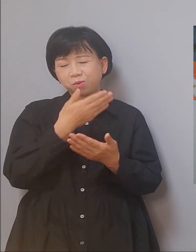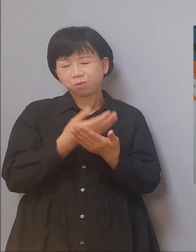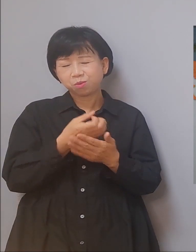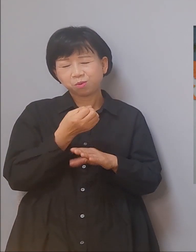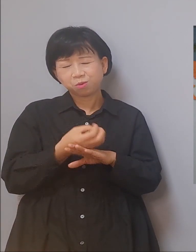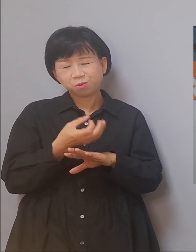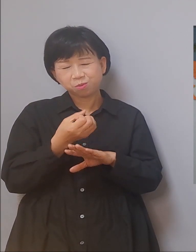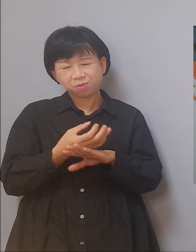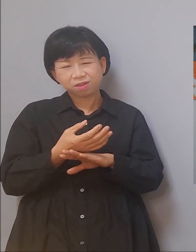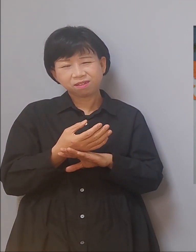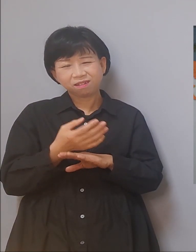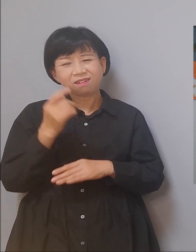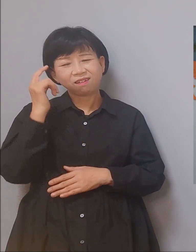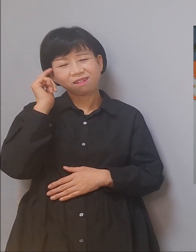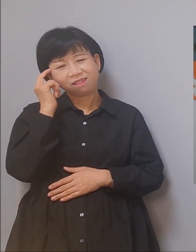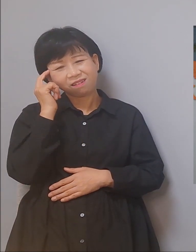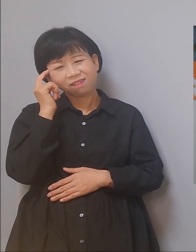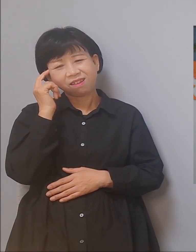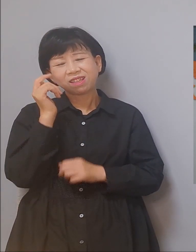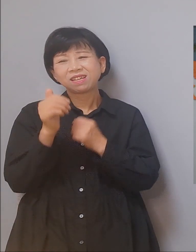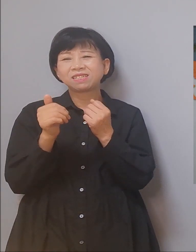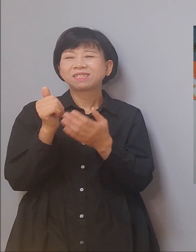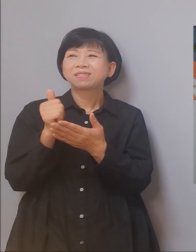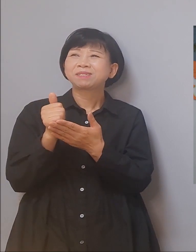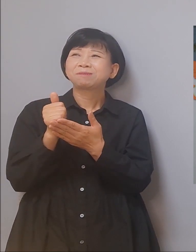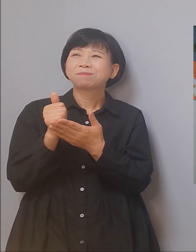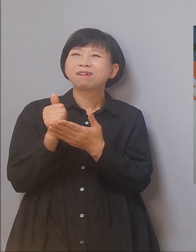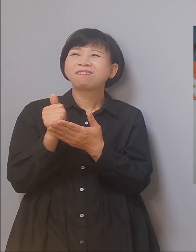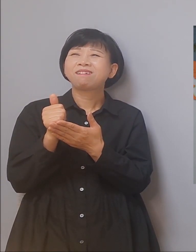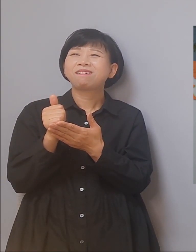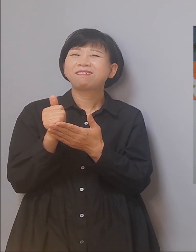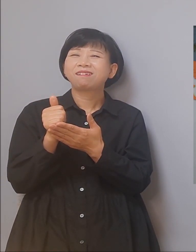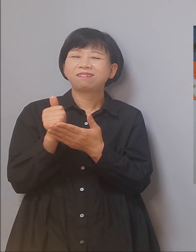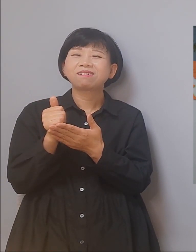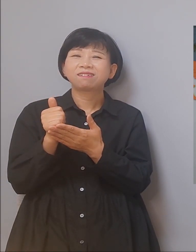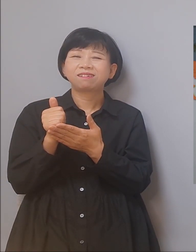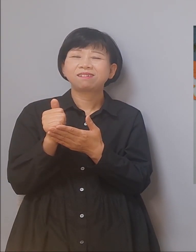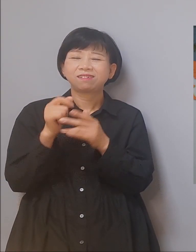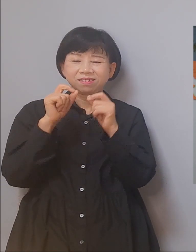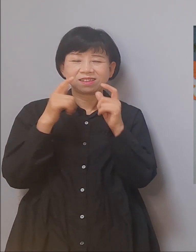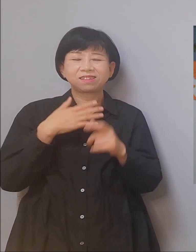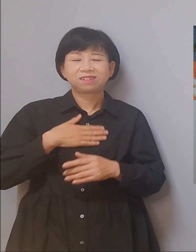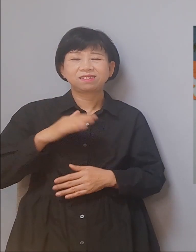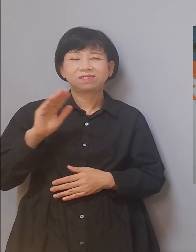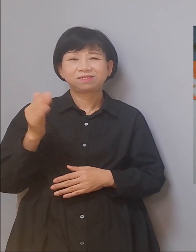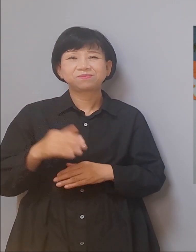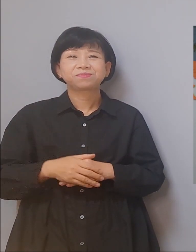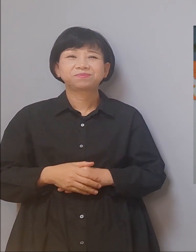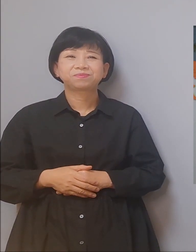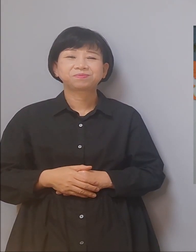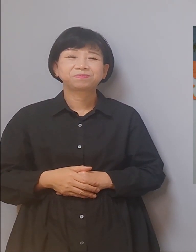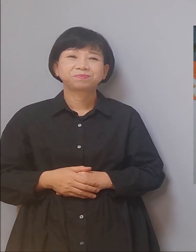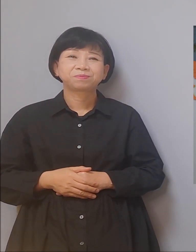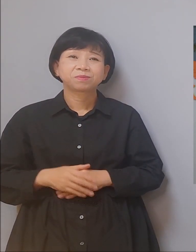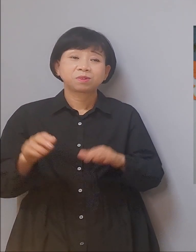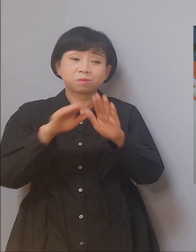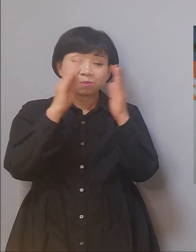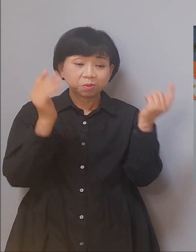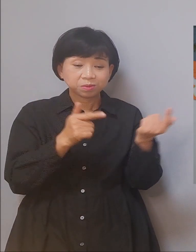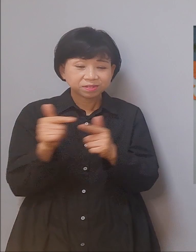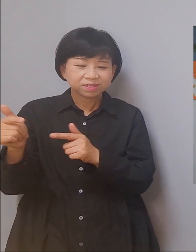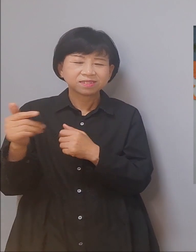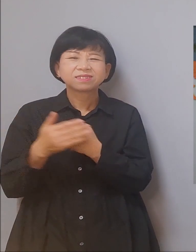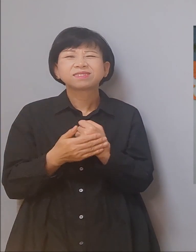존귀하게 여기시는지, 어떻게 그분이 나를 여기시는지 깨닫게 됩니다. 그러니 모든 것이 은혜가